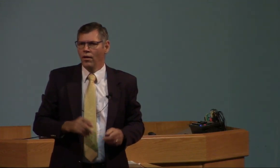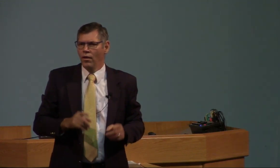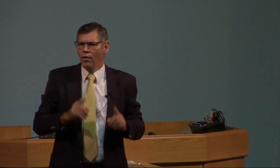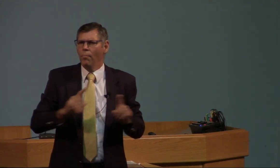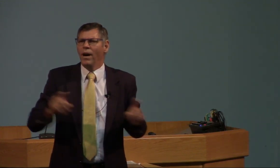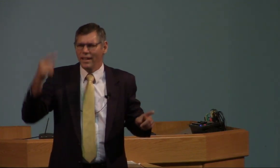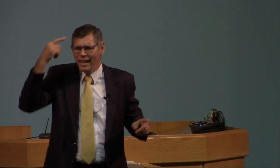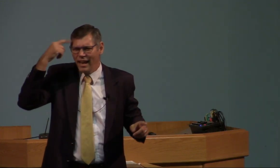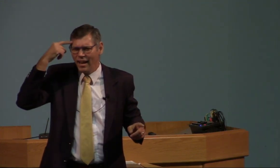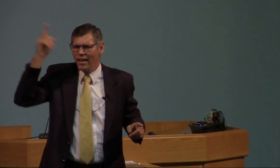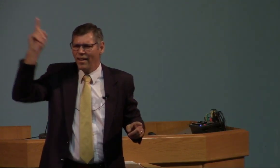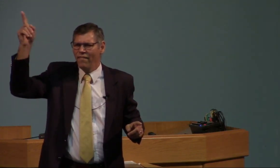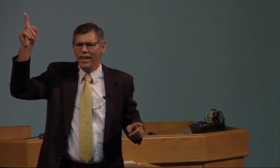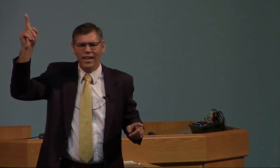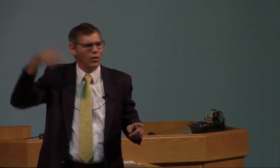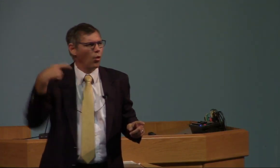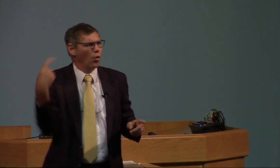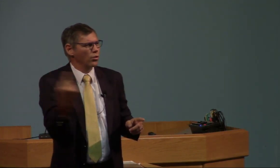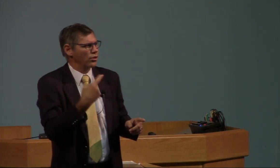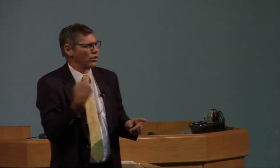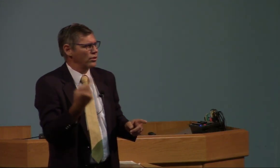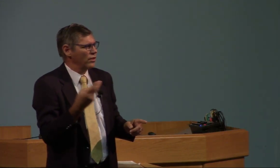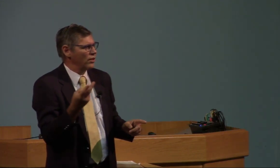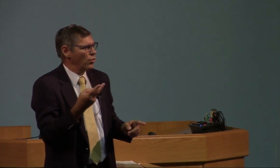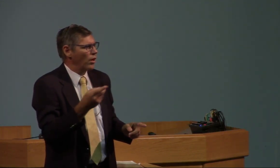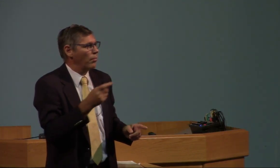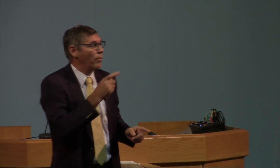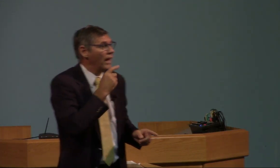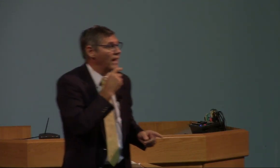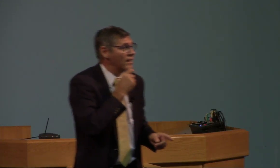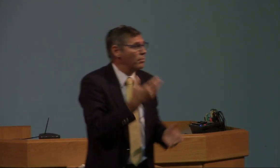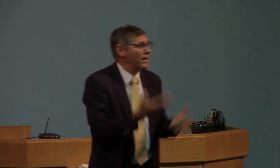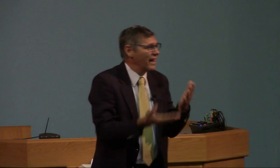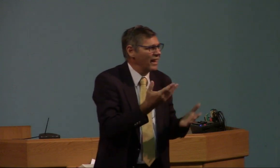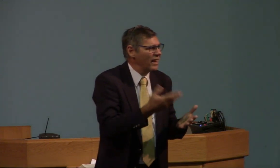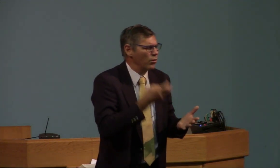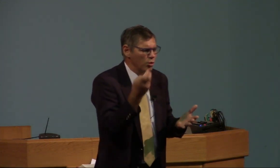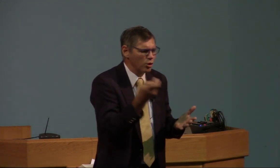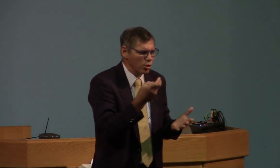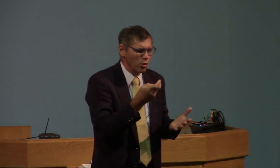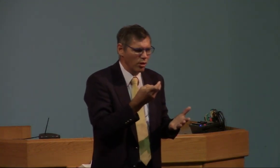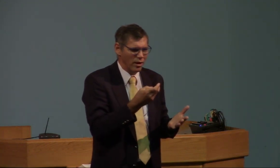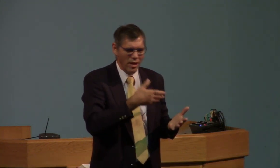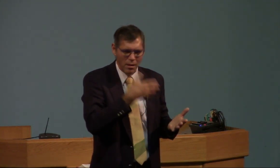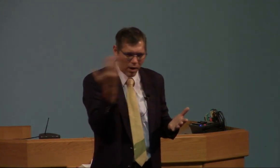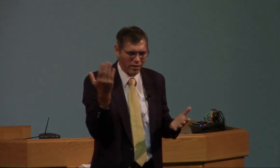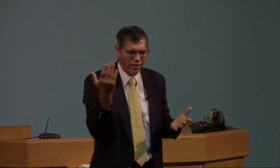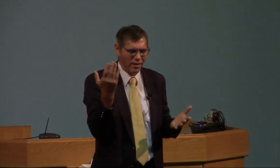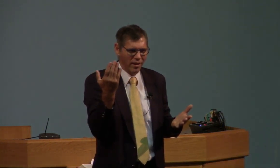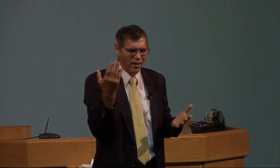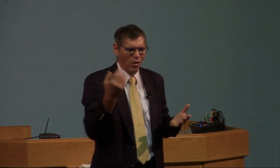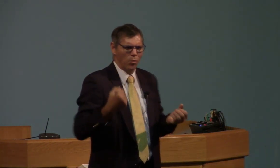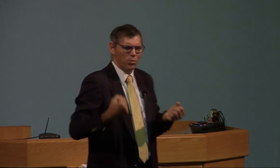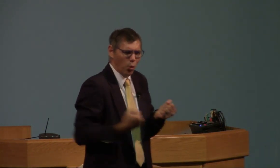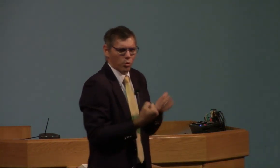Maar die Here weet ons is ook mense. Partykeer ons soek iemand om te